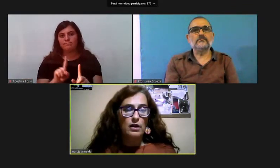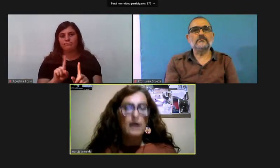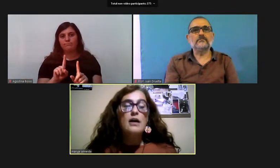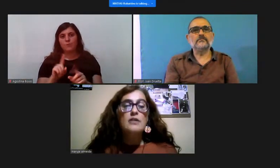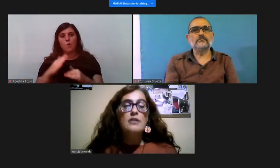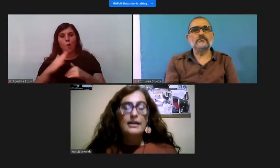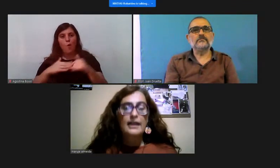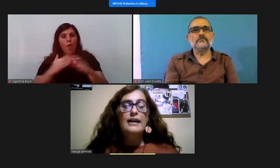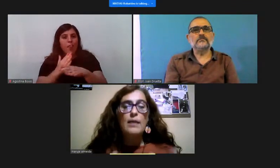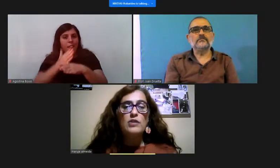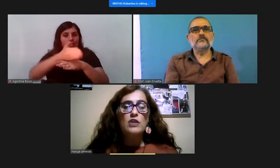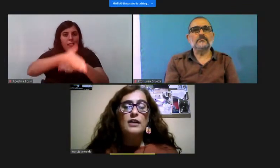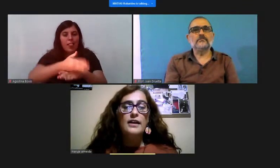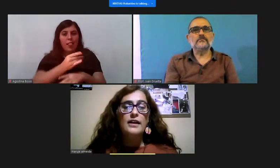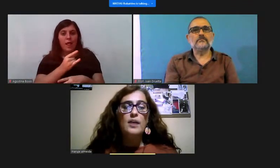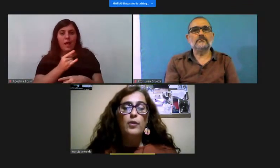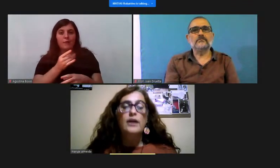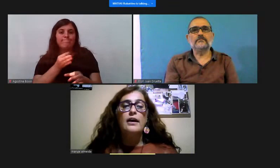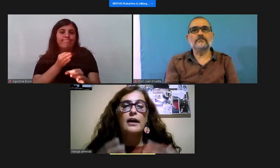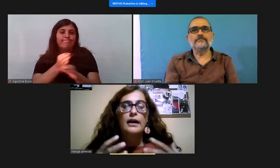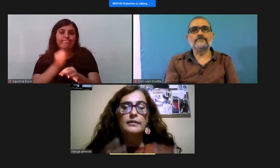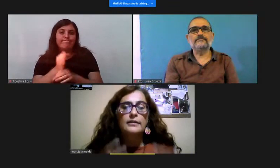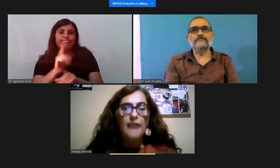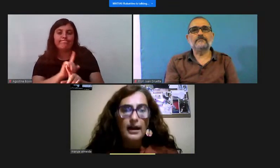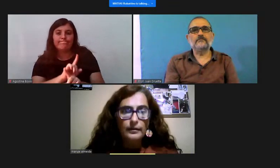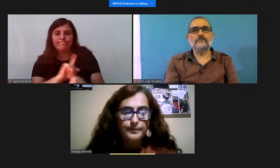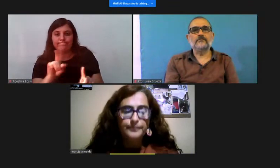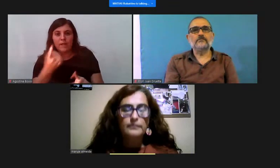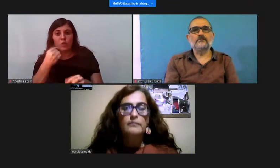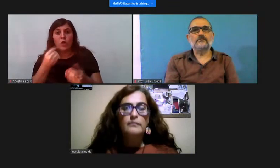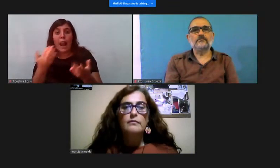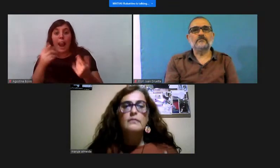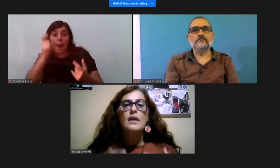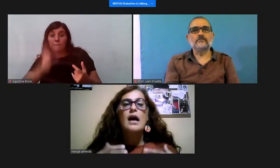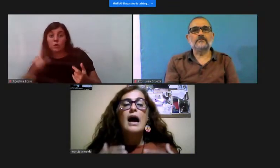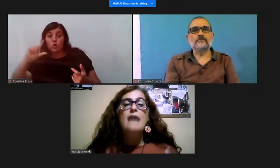educación. Las personas sordas tienen que poder entrar,